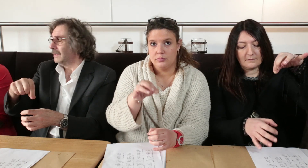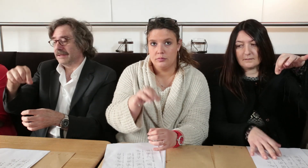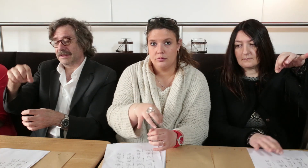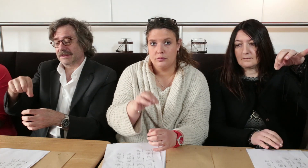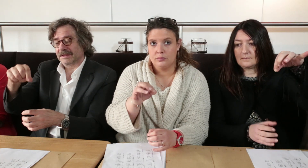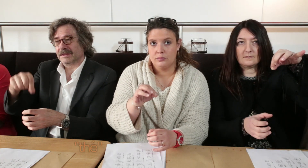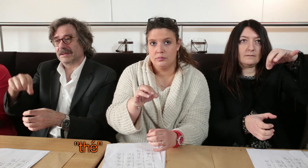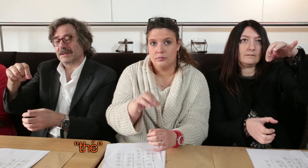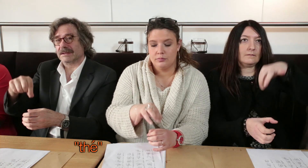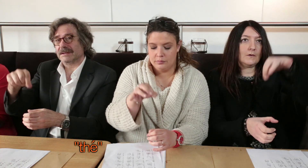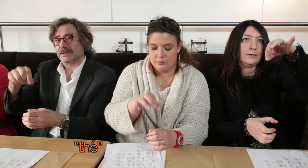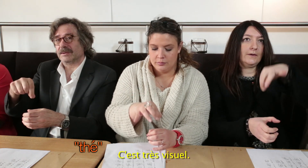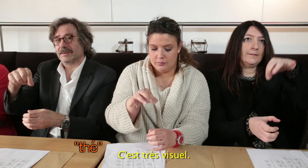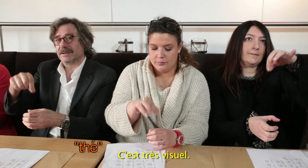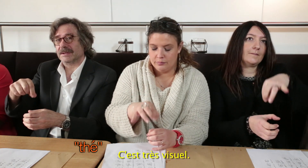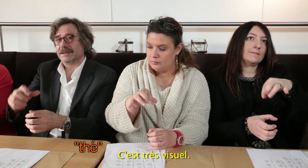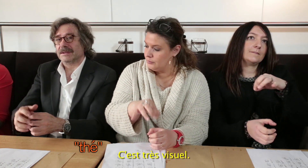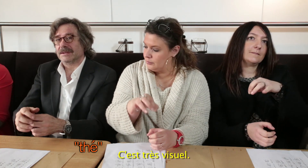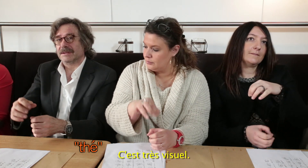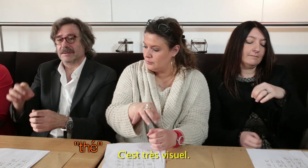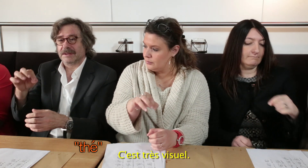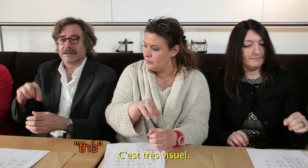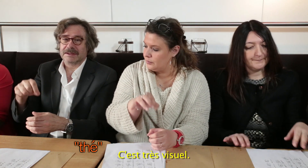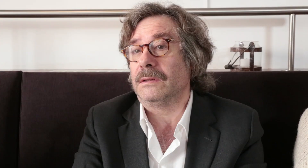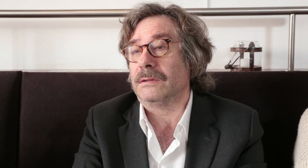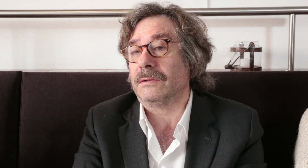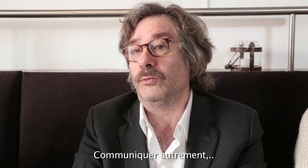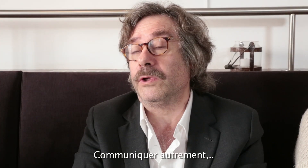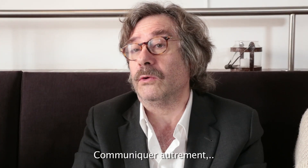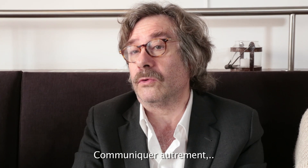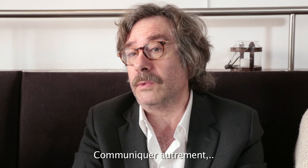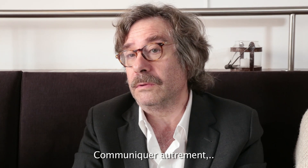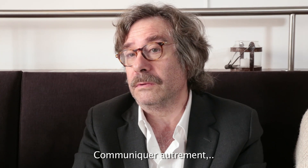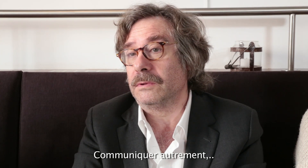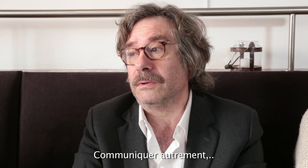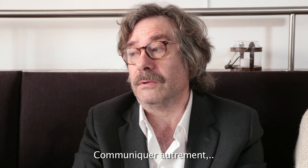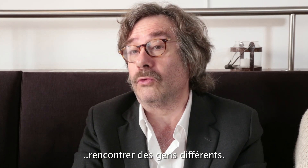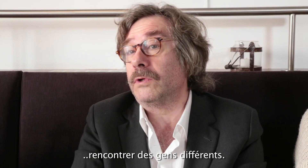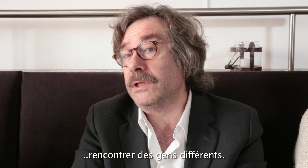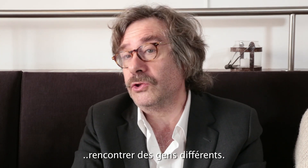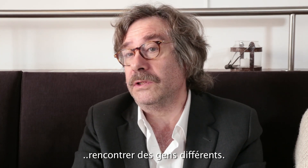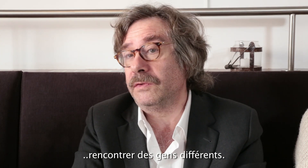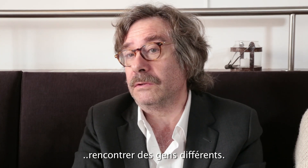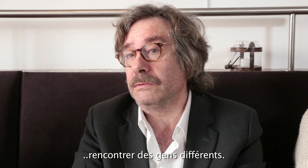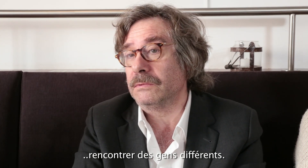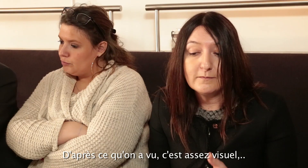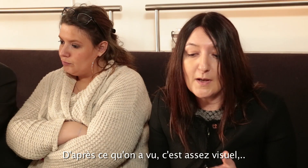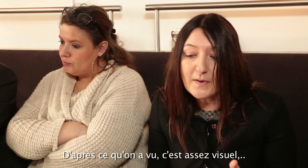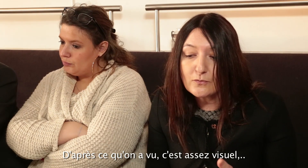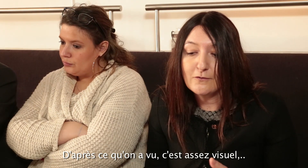C'est très visuel Communiquer autrement Rencontrer des gens différents D'après ce qu